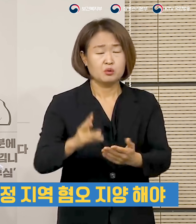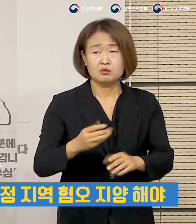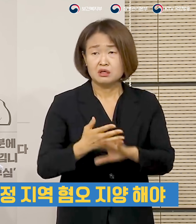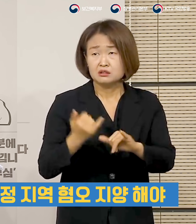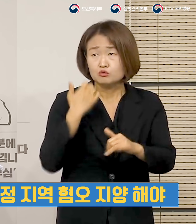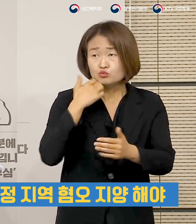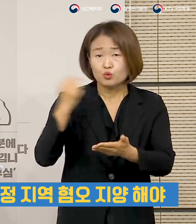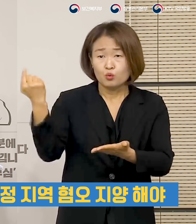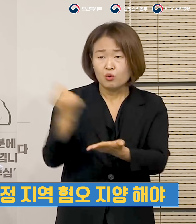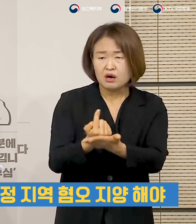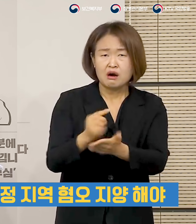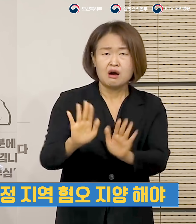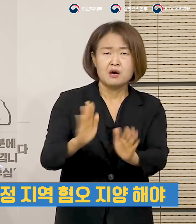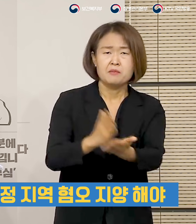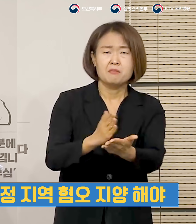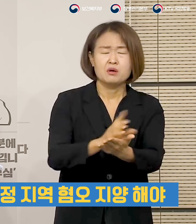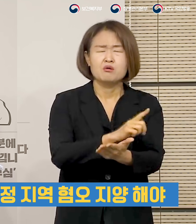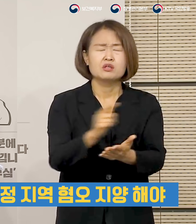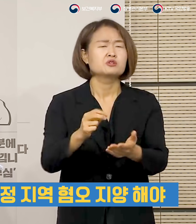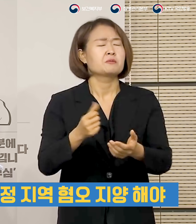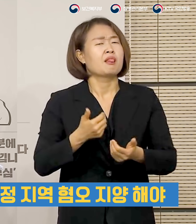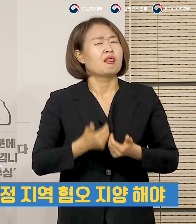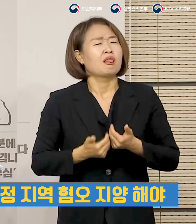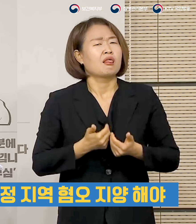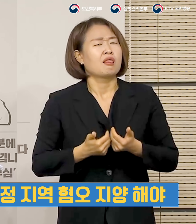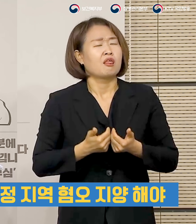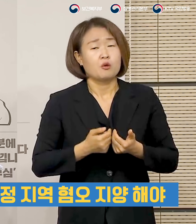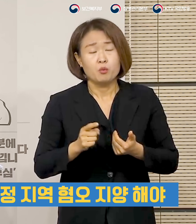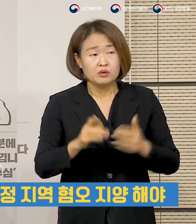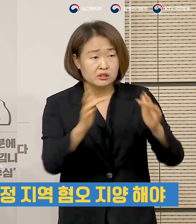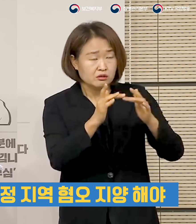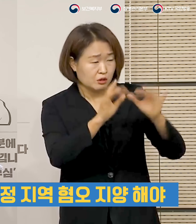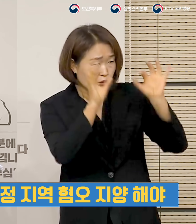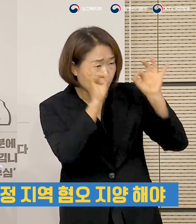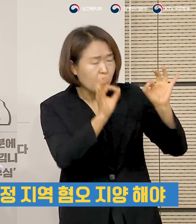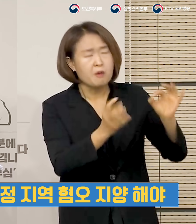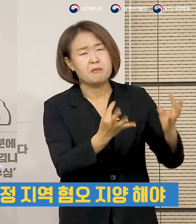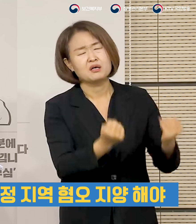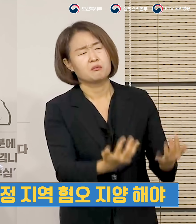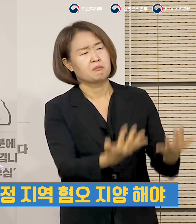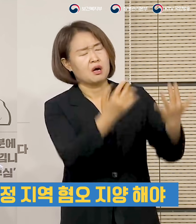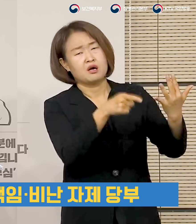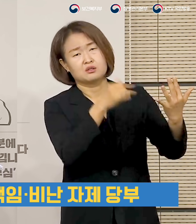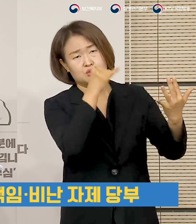혐오와 같은 불미스러운 일들이 인터넷 등을 통해 나타나고 있습니다.